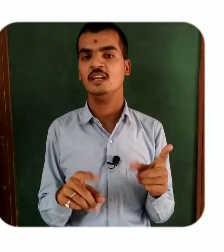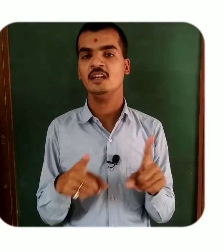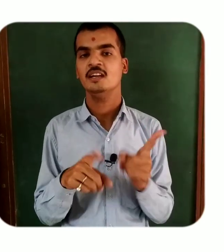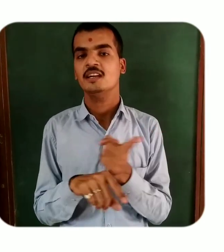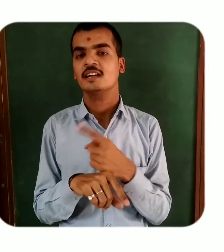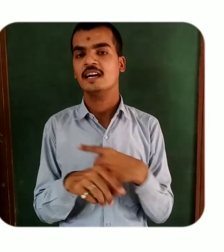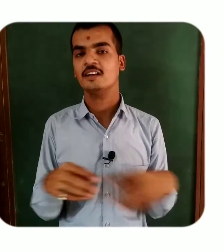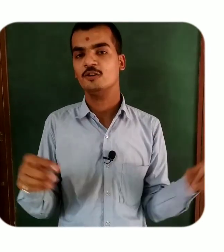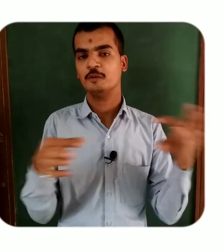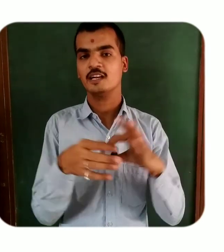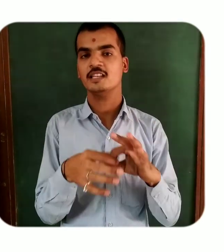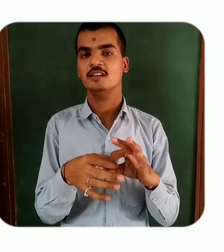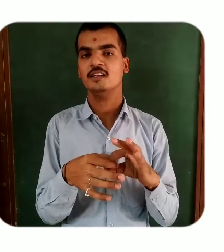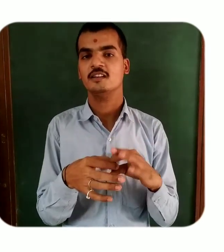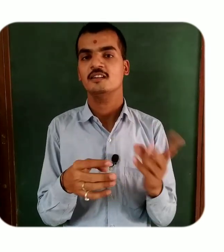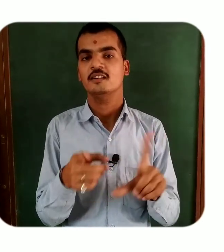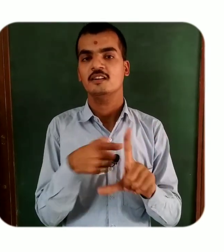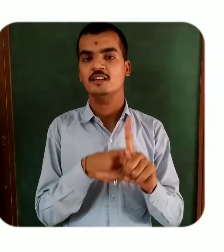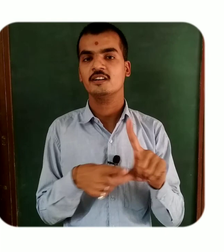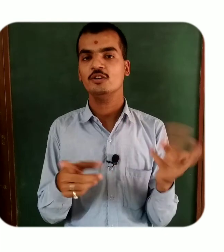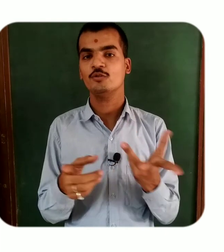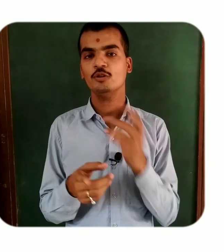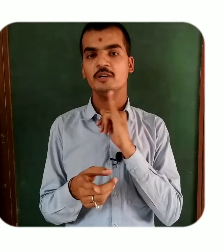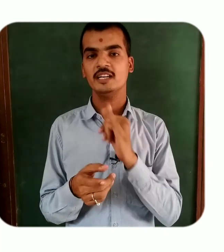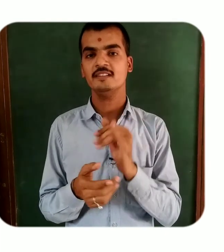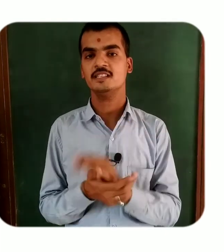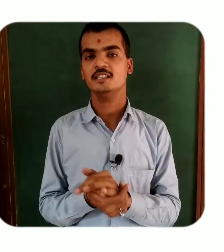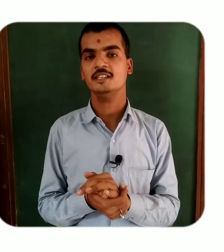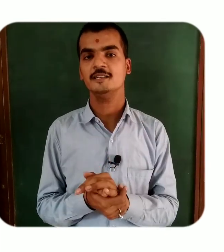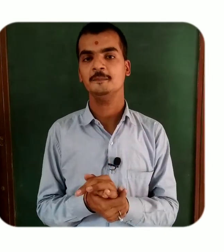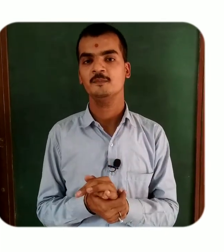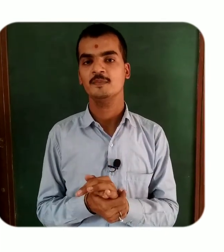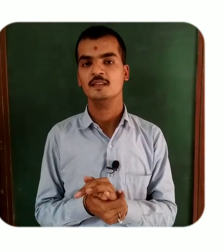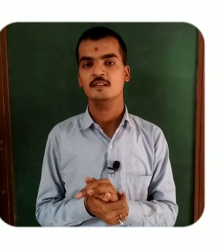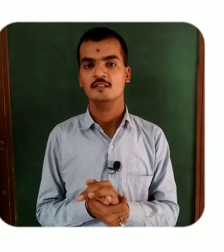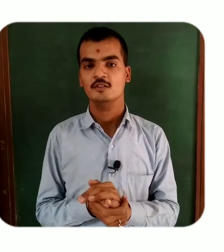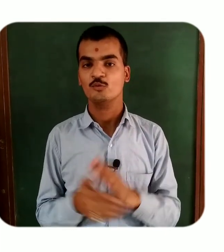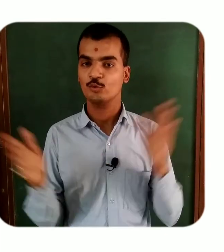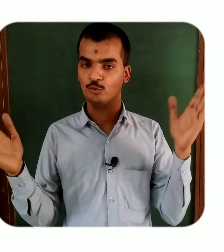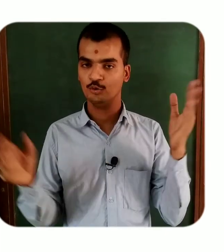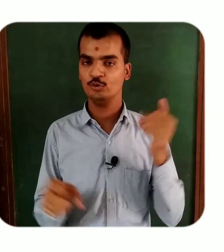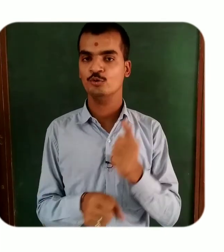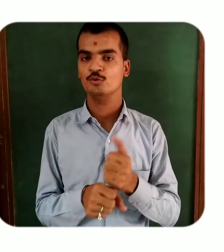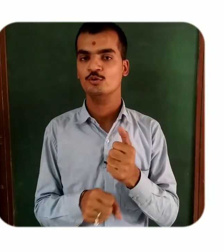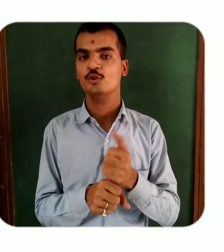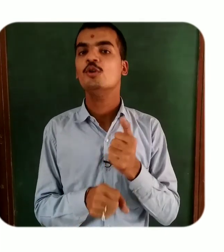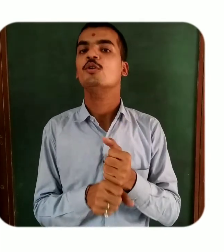બંને કાંટાઓ ભેગા થઈ અને કયો કોણ બનાવે છે?